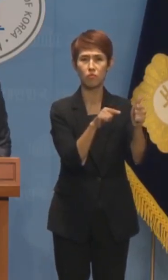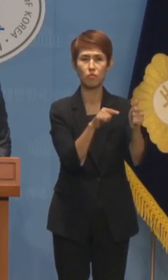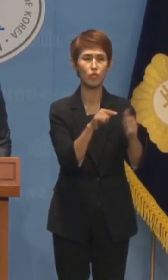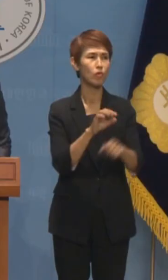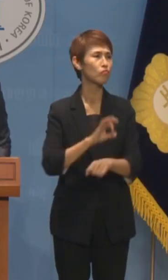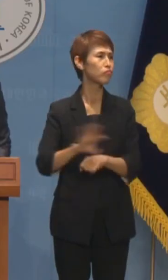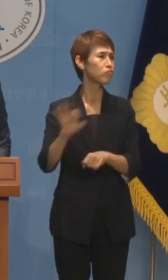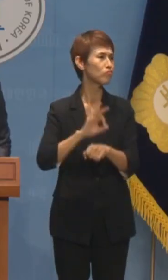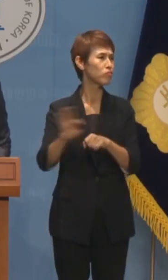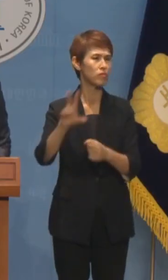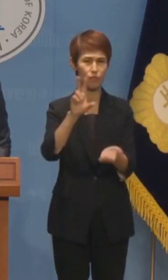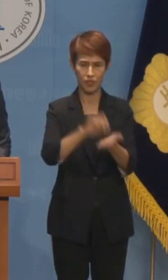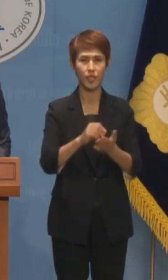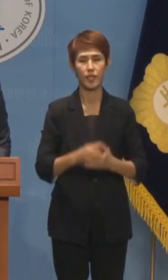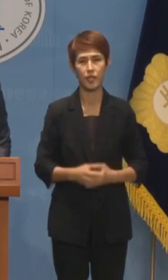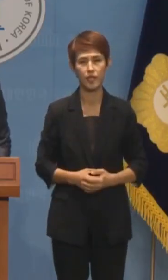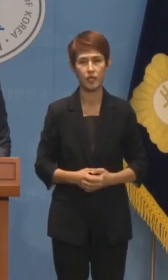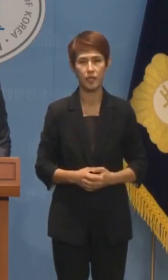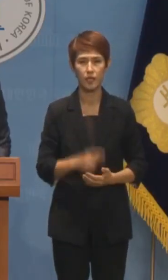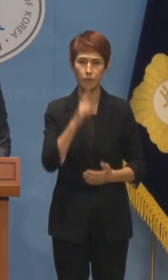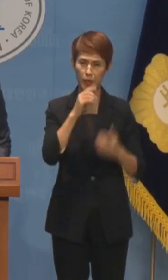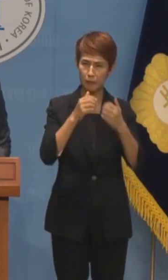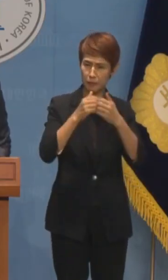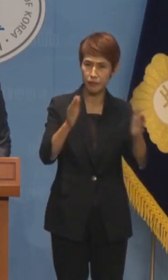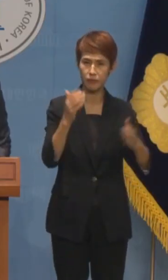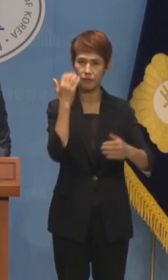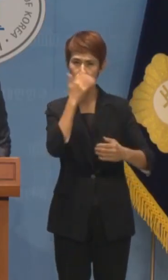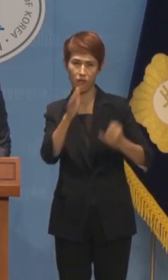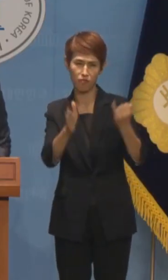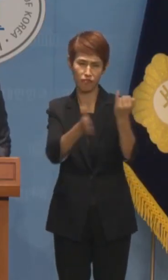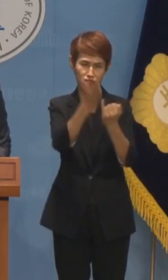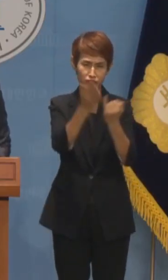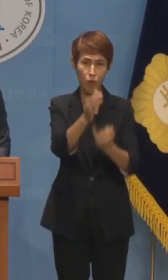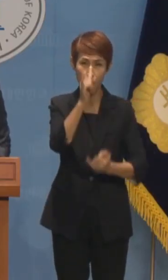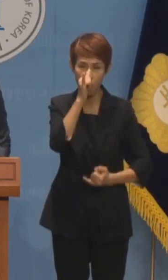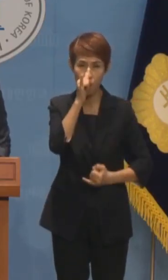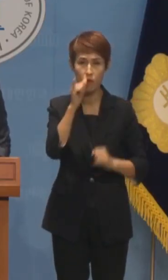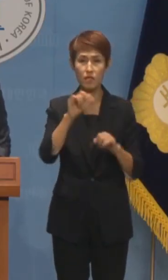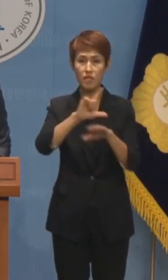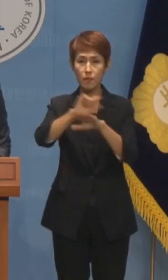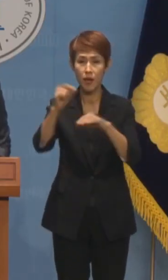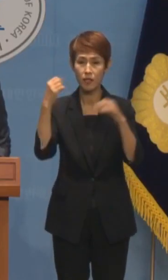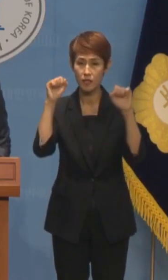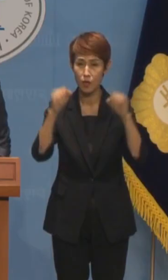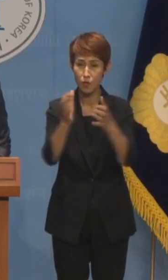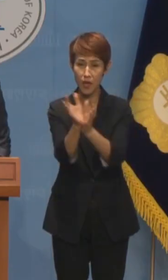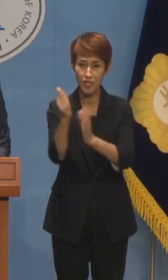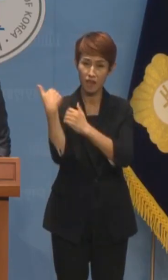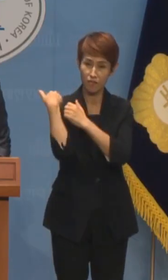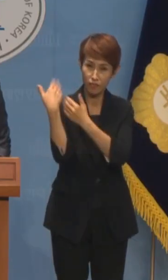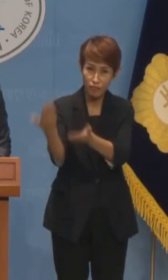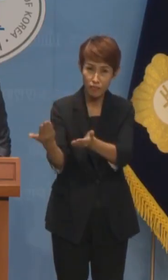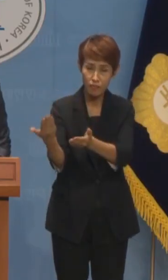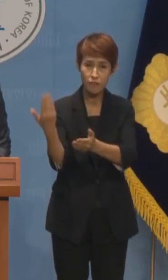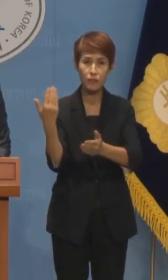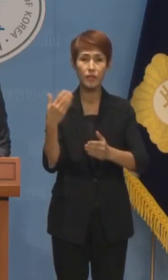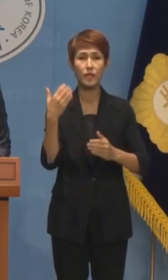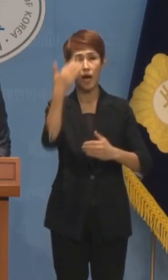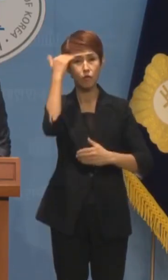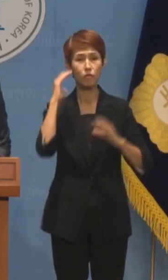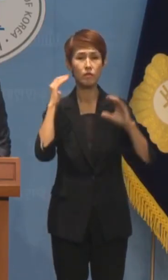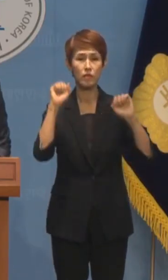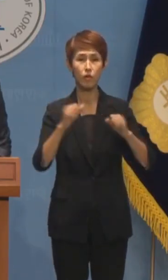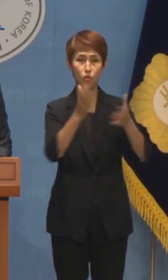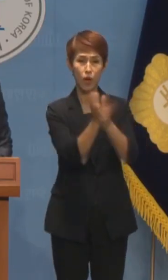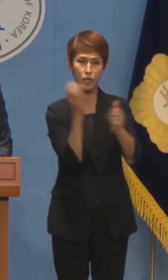방기되었습니다. 포건과 성희롱을 일삼는 지방체육회장을 방치한 대한체육회의 책임은 어디에 있습니까?